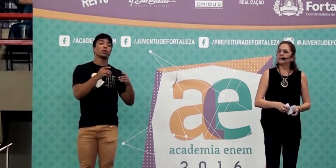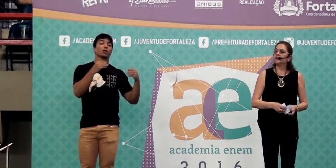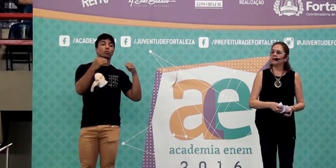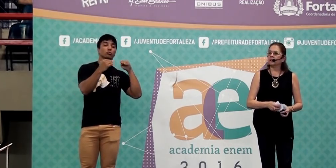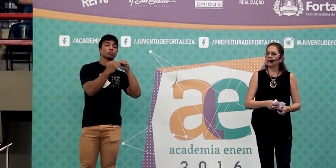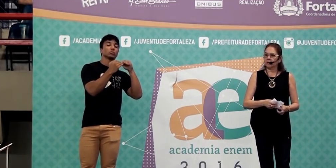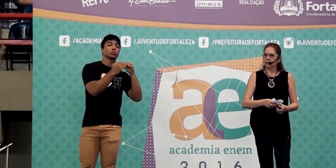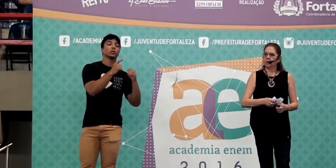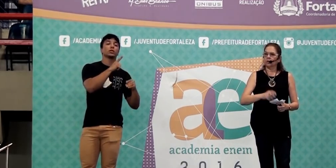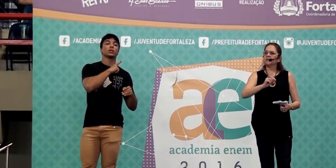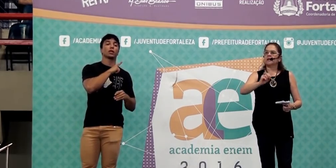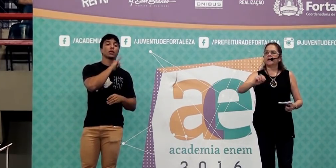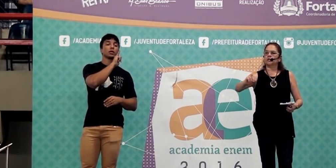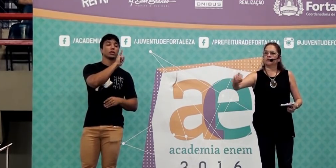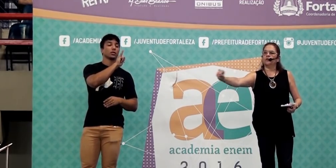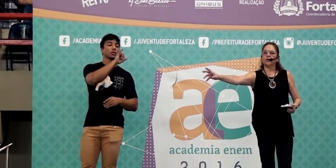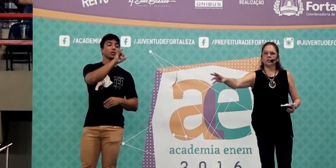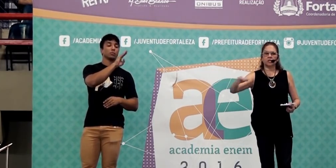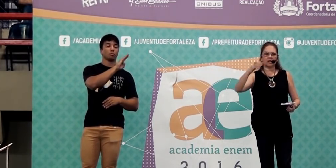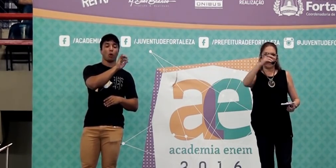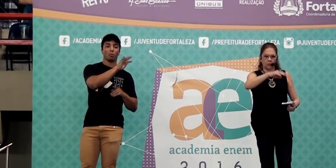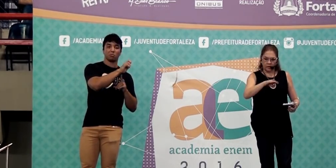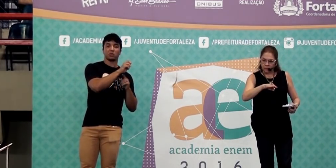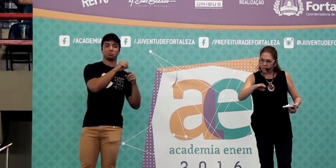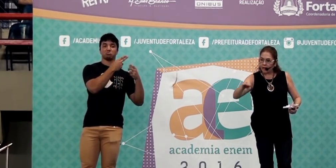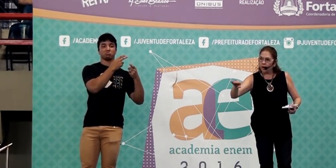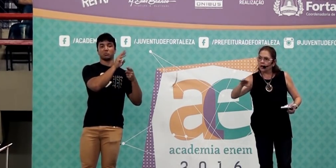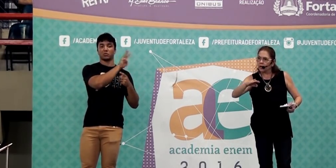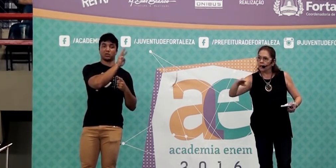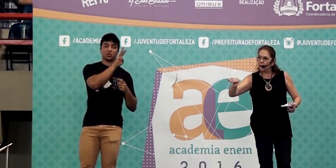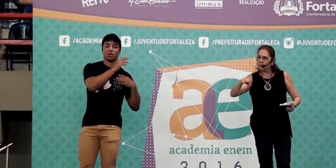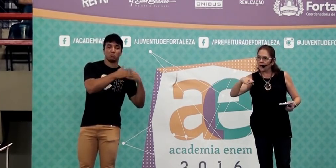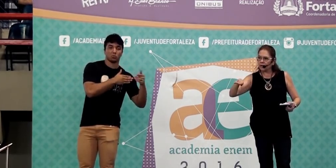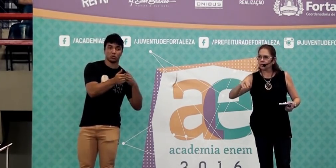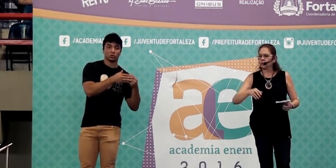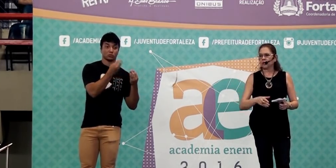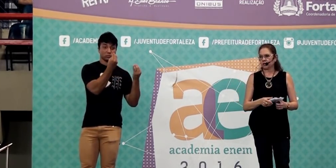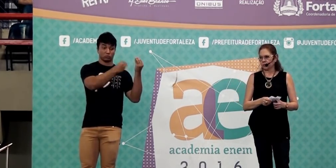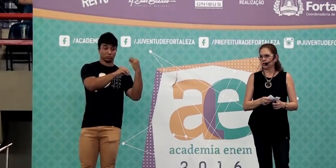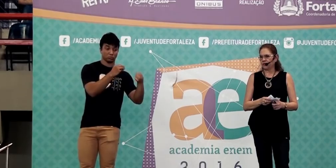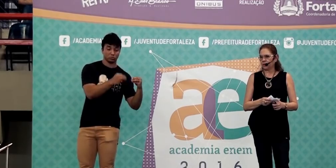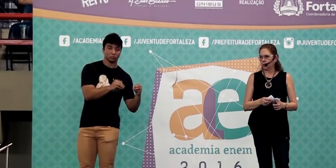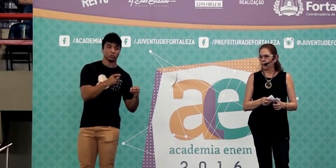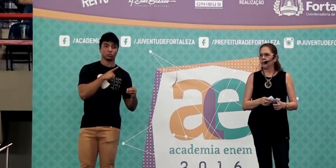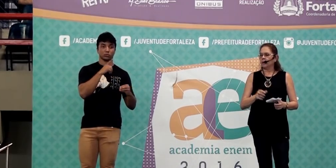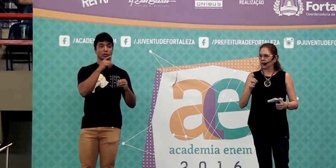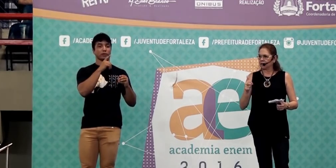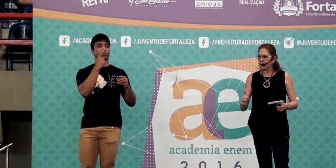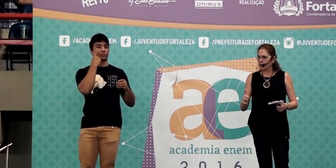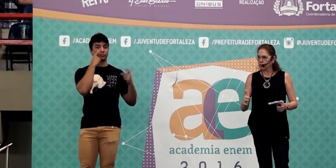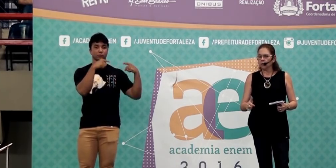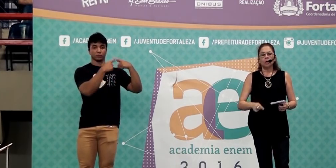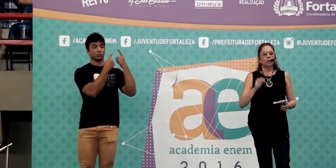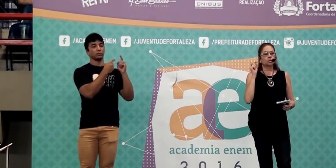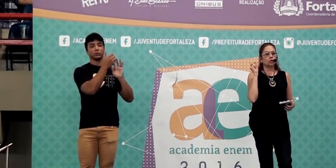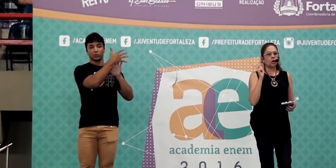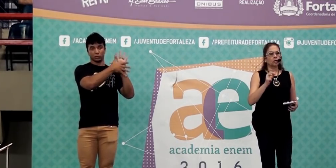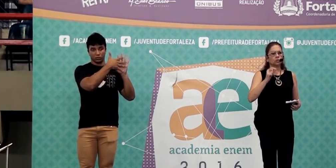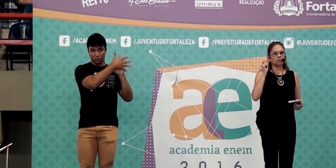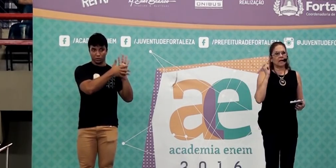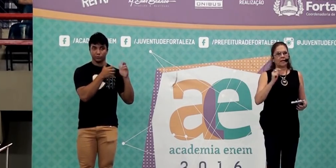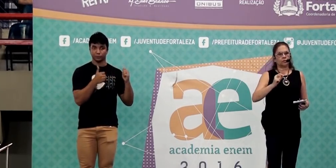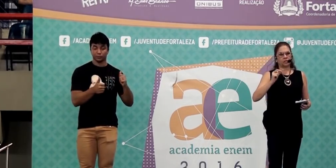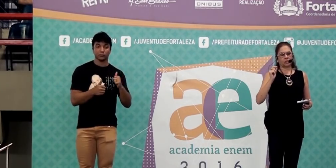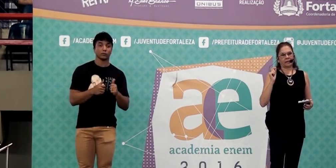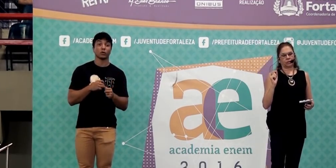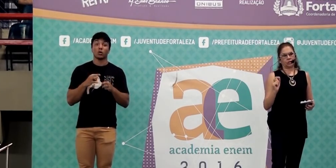conforme cita o site fulano de tal, que você olha embaixo do texto motivador, tá certo?